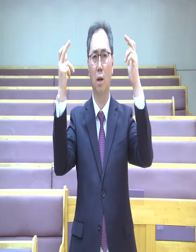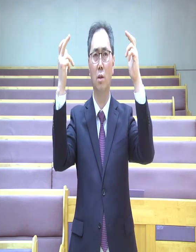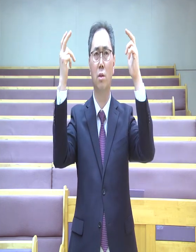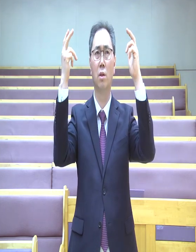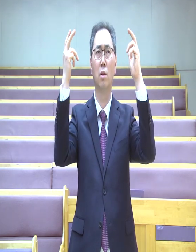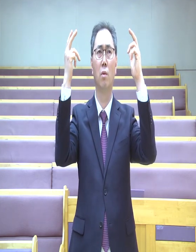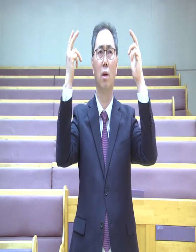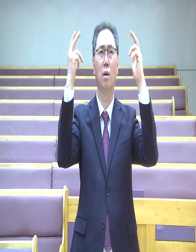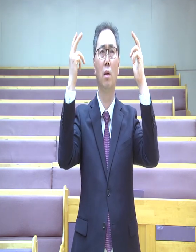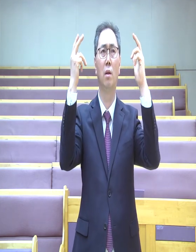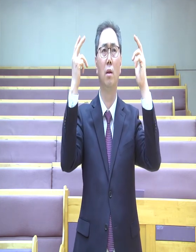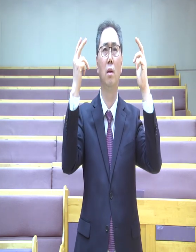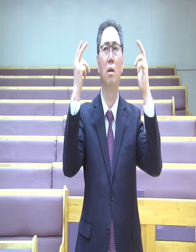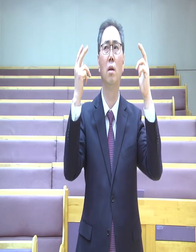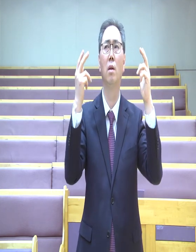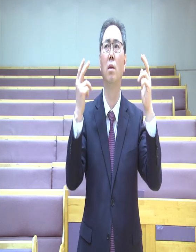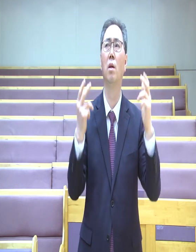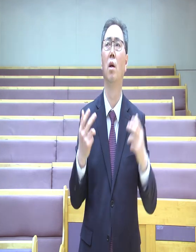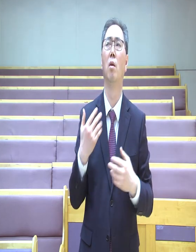머리에는